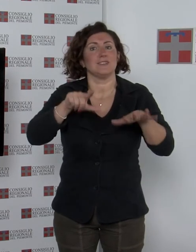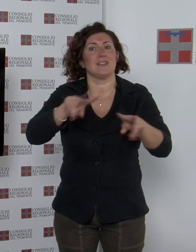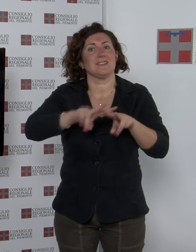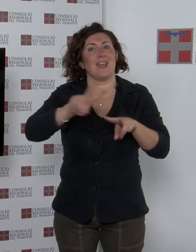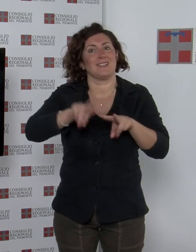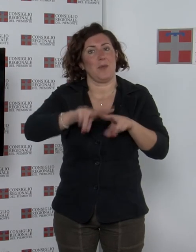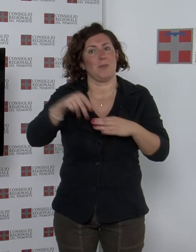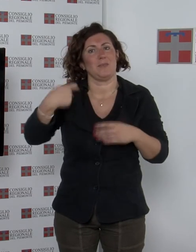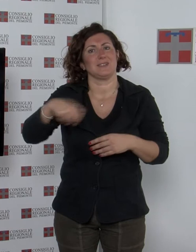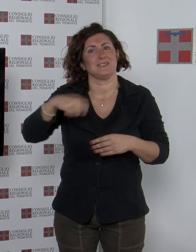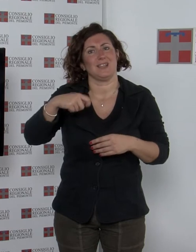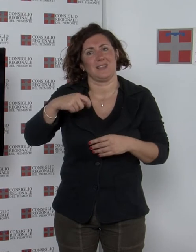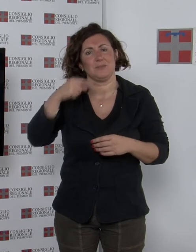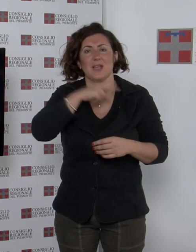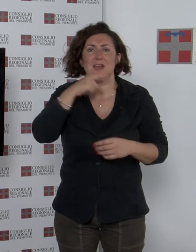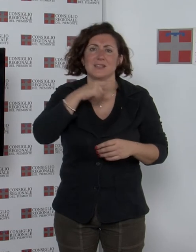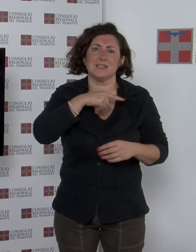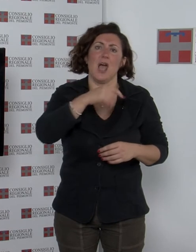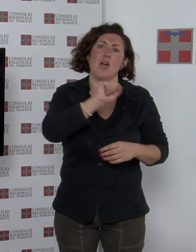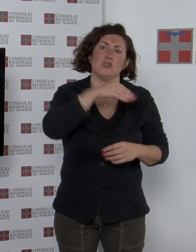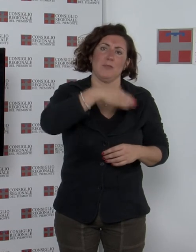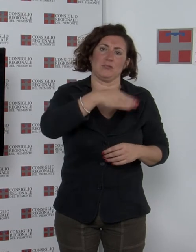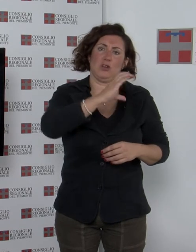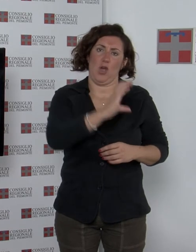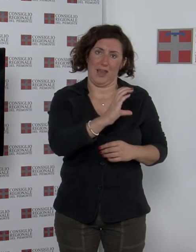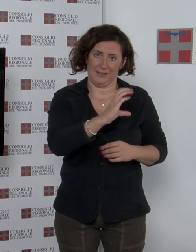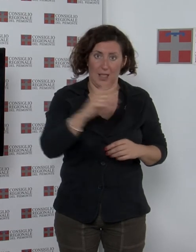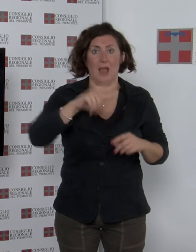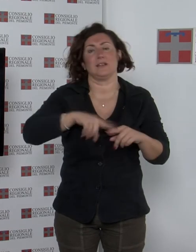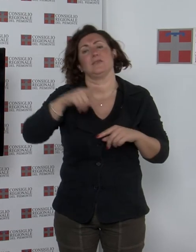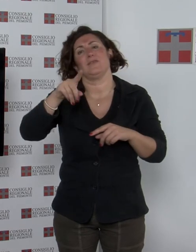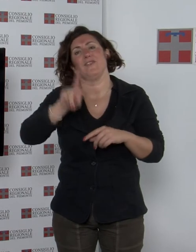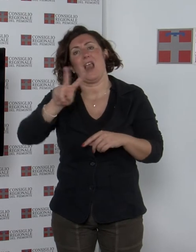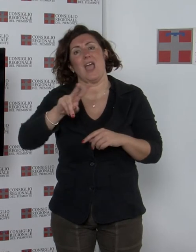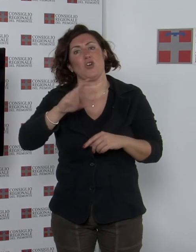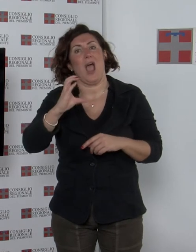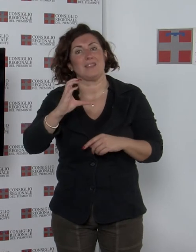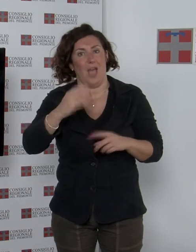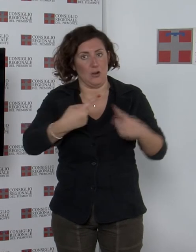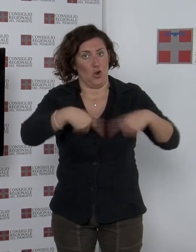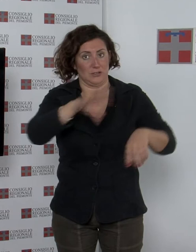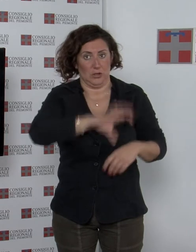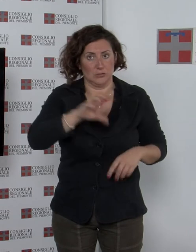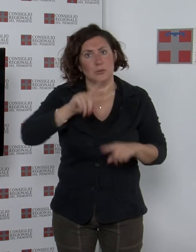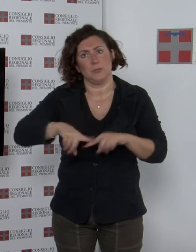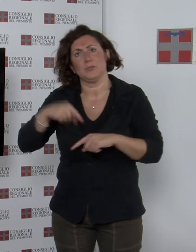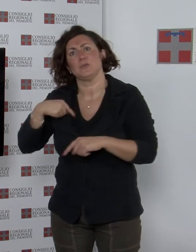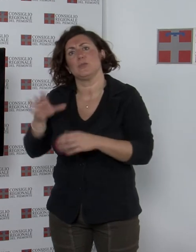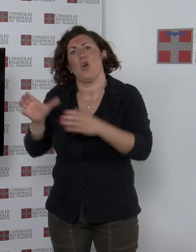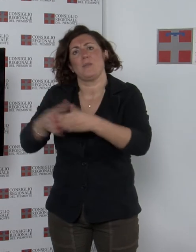nelle comunicazioni Angelo Marcello cardani del consiglio regionale Valerio Cattaneo e del comitato regionale per le comunicazioni Bruno Geraci hanno